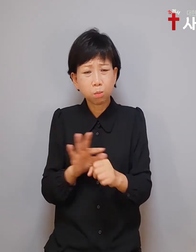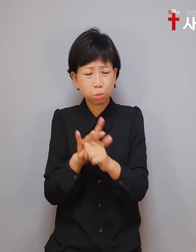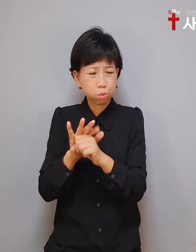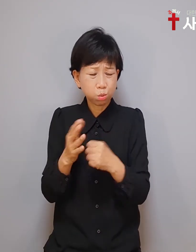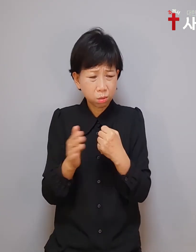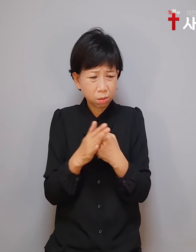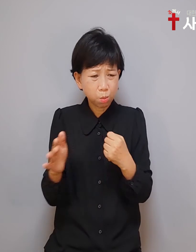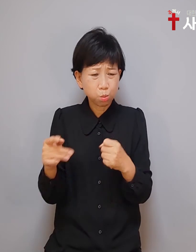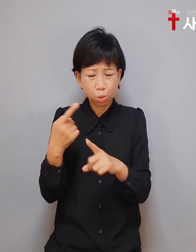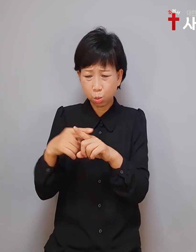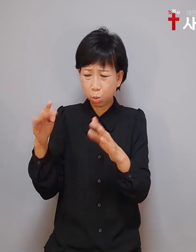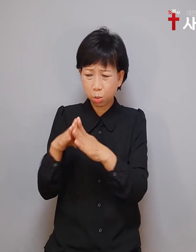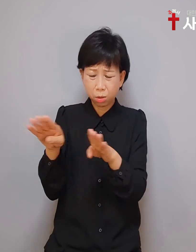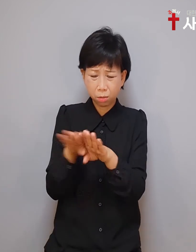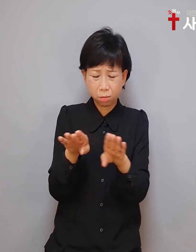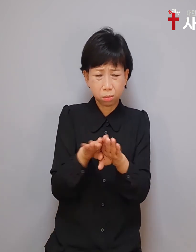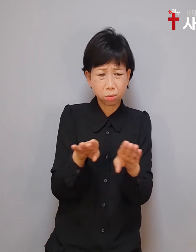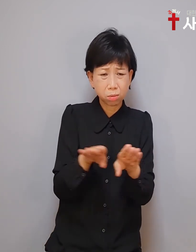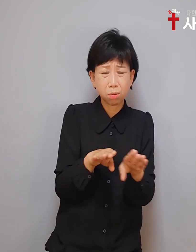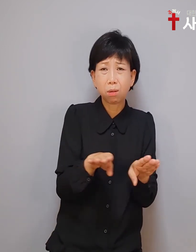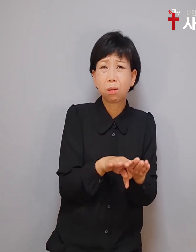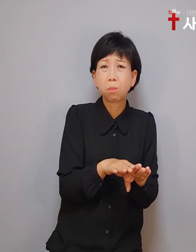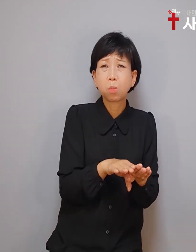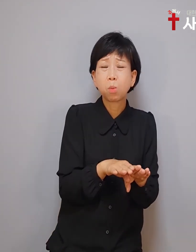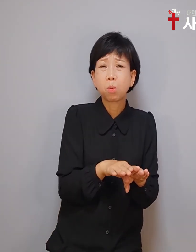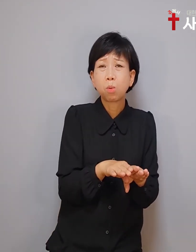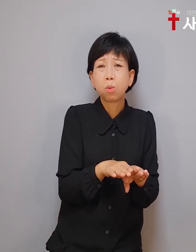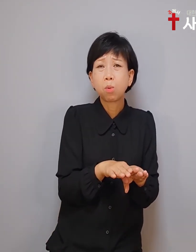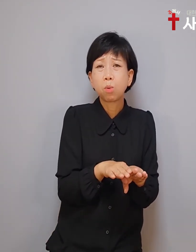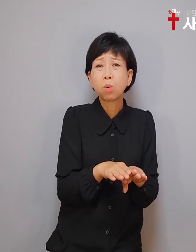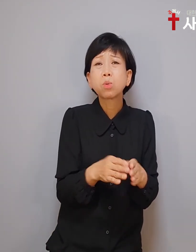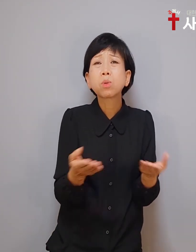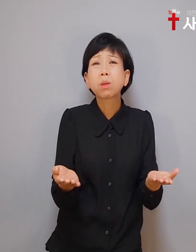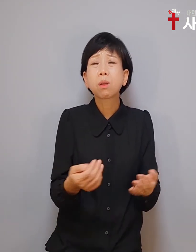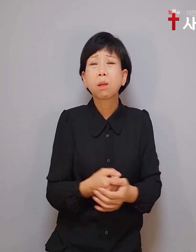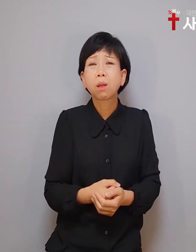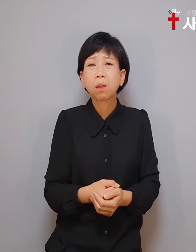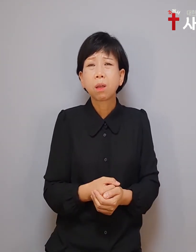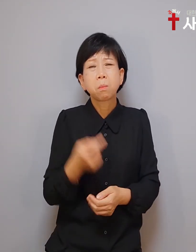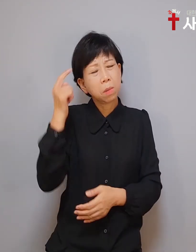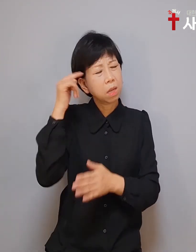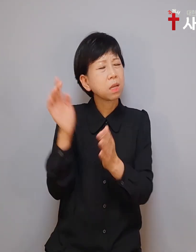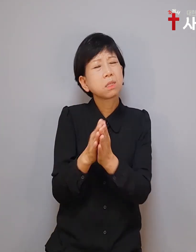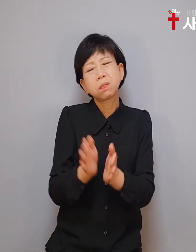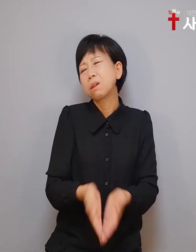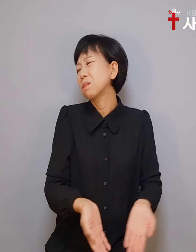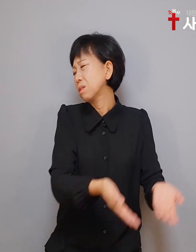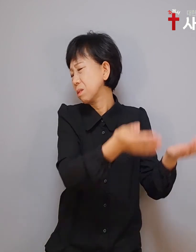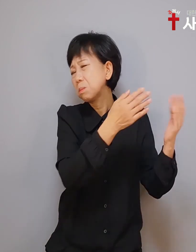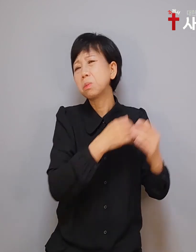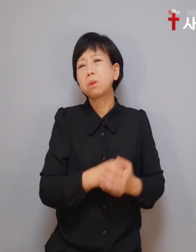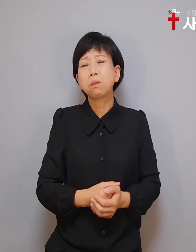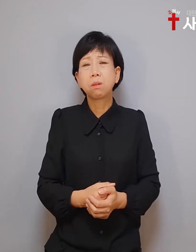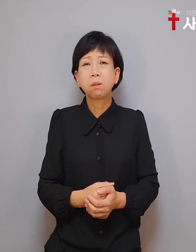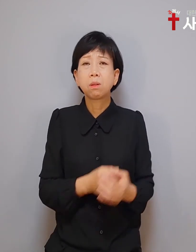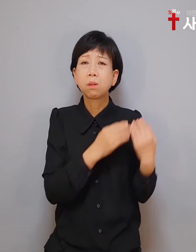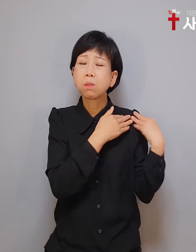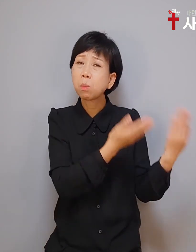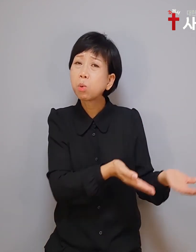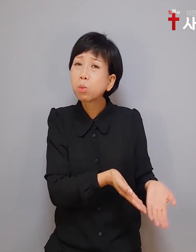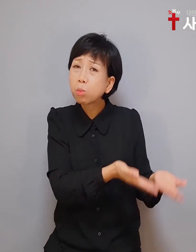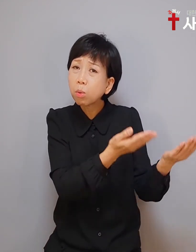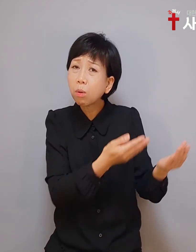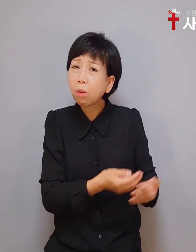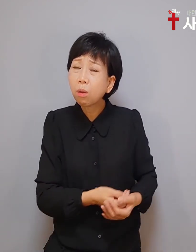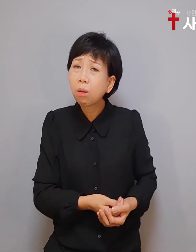어려워서 신앙생활을 저버렸나 보이지가 않는 거예요. 아이고, 뭐 알아서 뭐 우리 교회 아니면 다른 교회라도 잘 다니겠지 뭐 그냥 이렇게 내버려